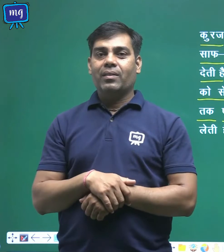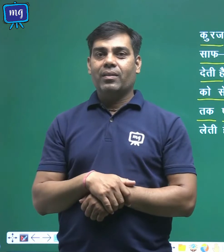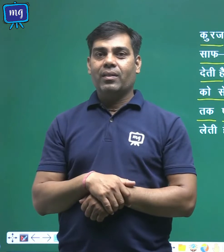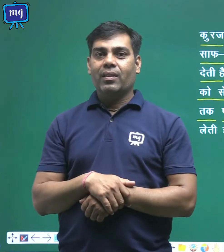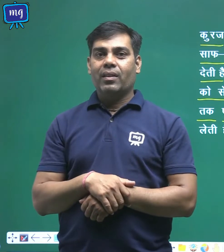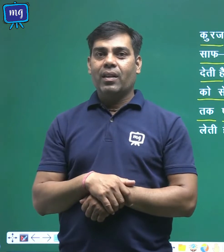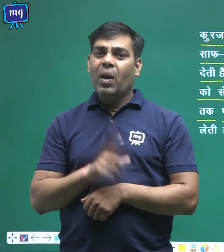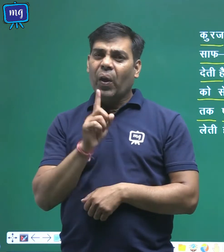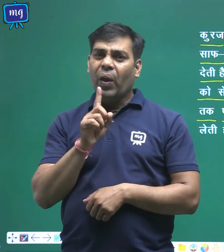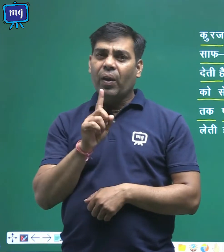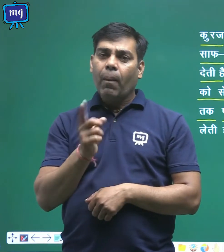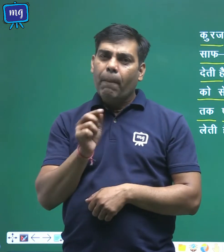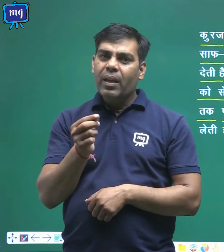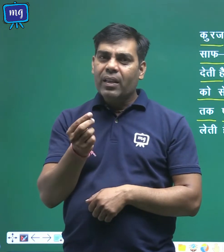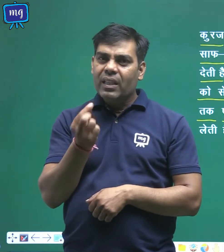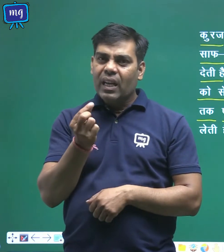एक भी दाना